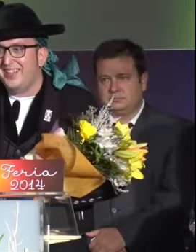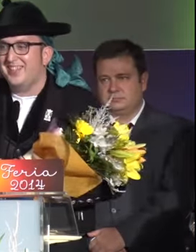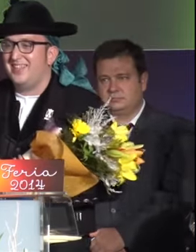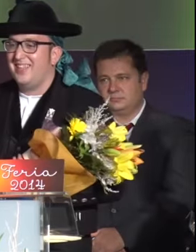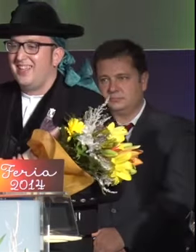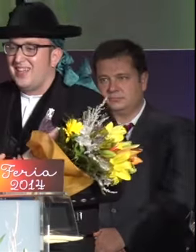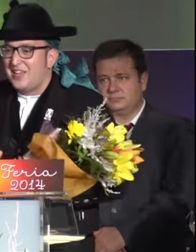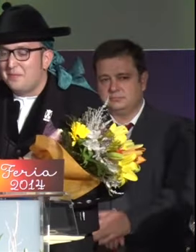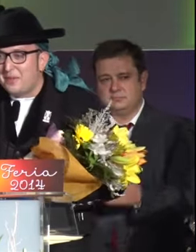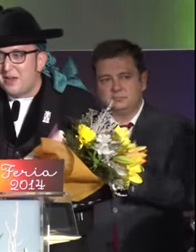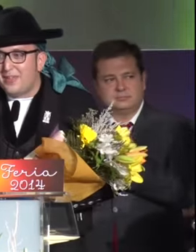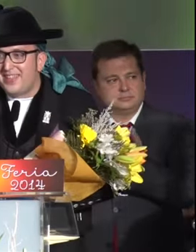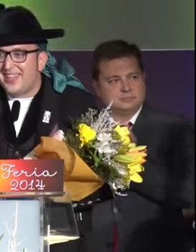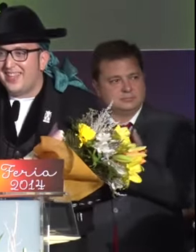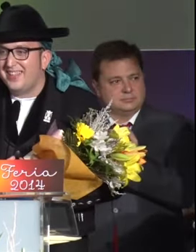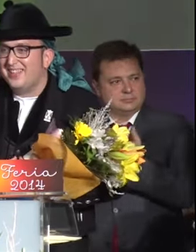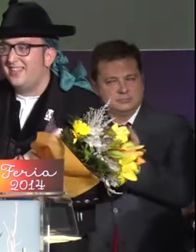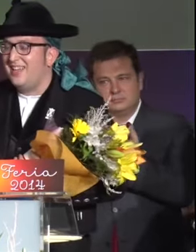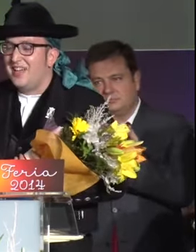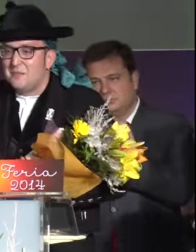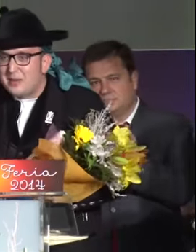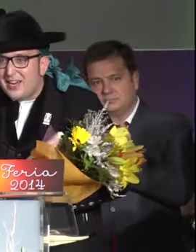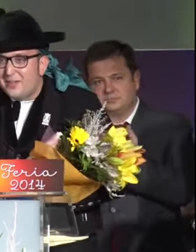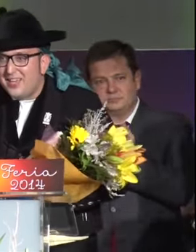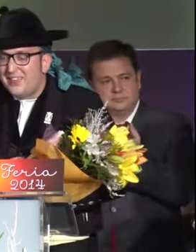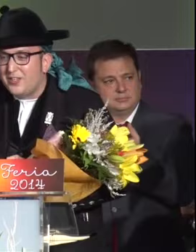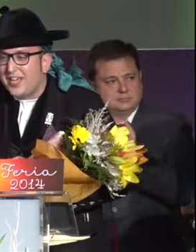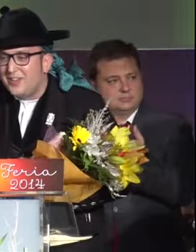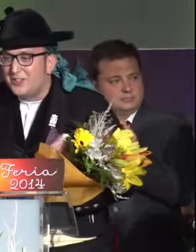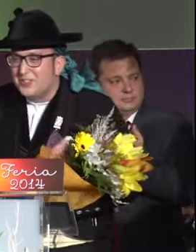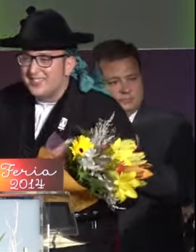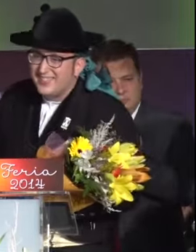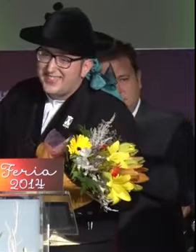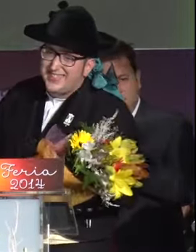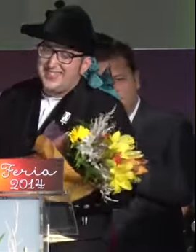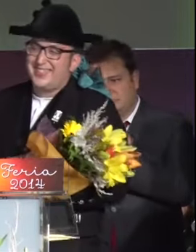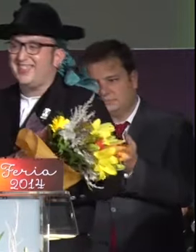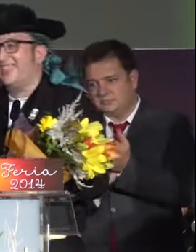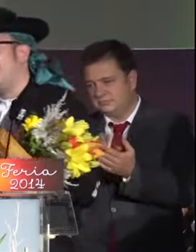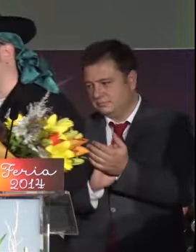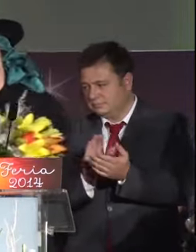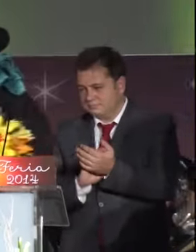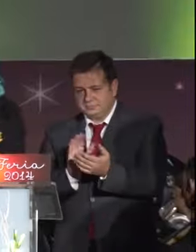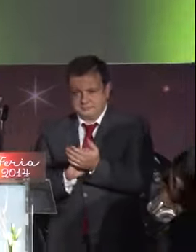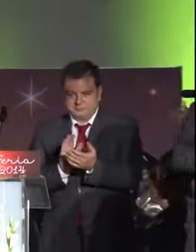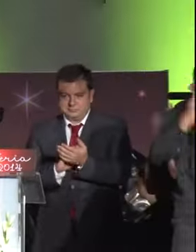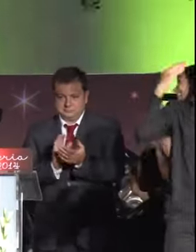feria! ¡Viva Albacete! ¡Viva la Virgen de los Llanos!